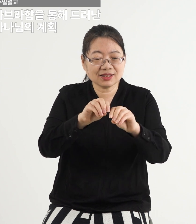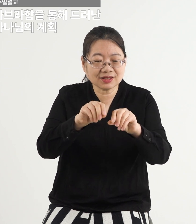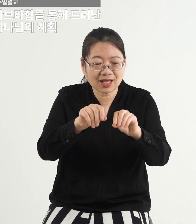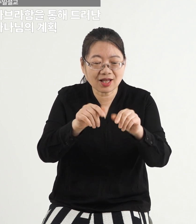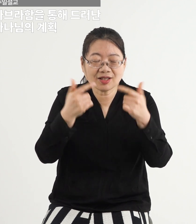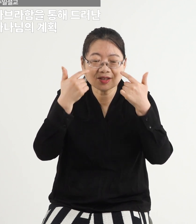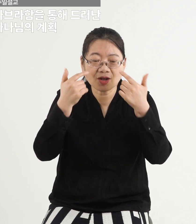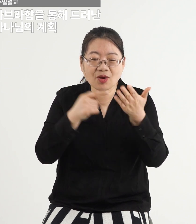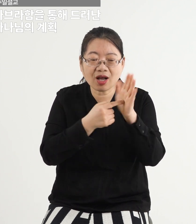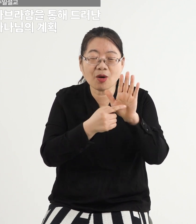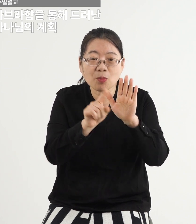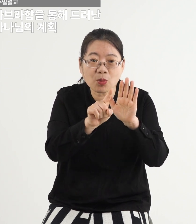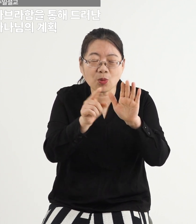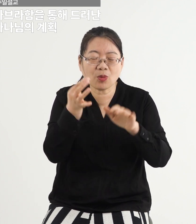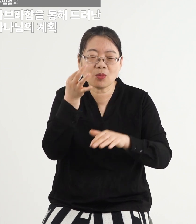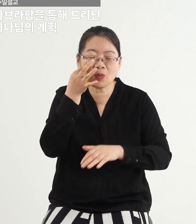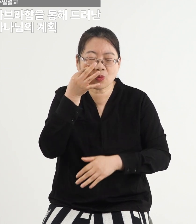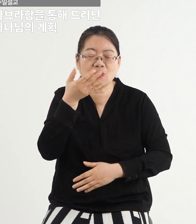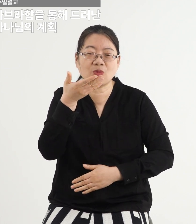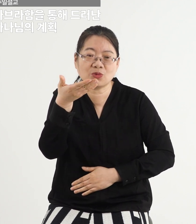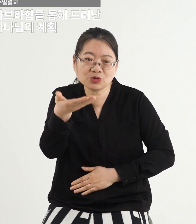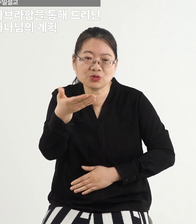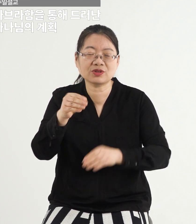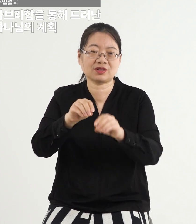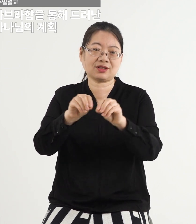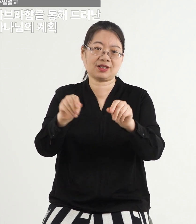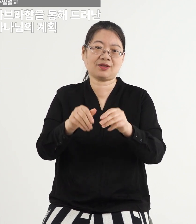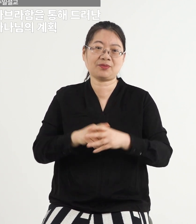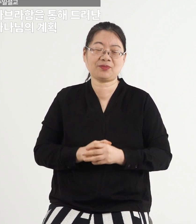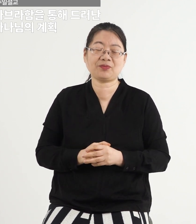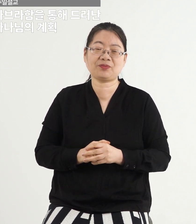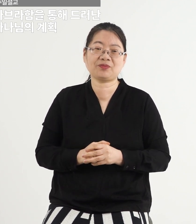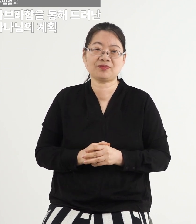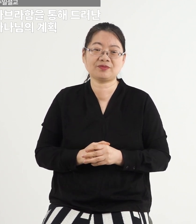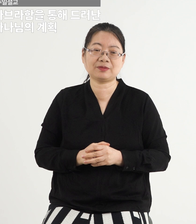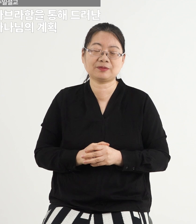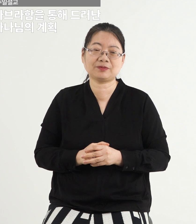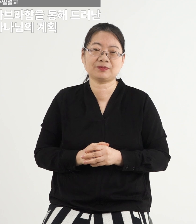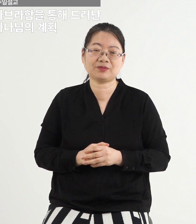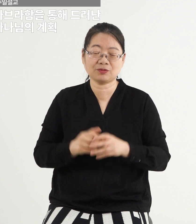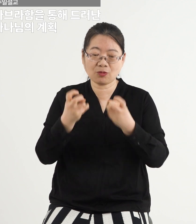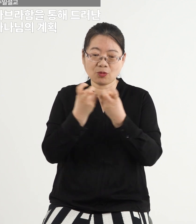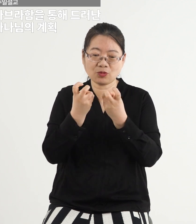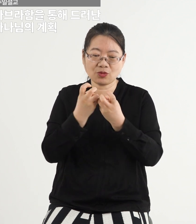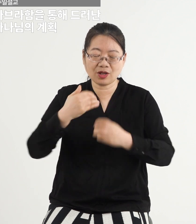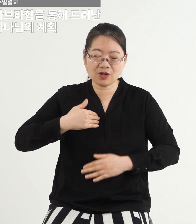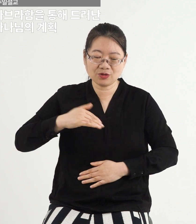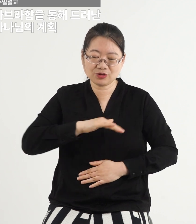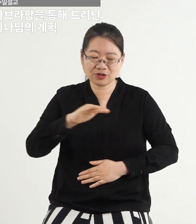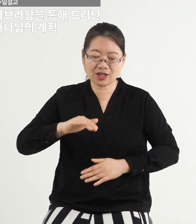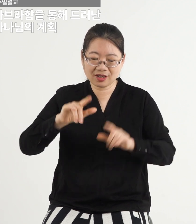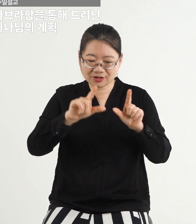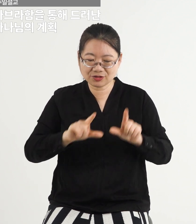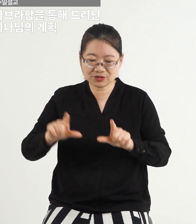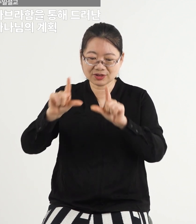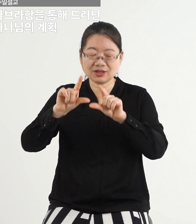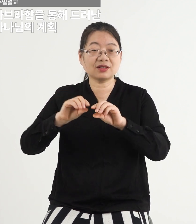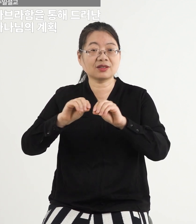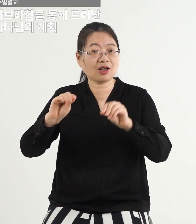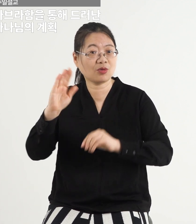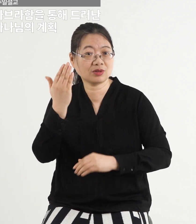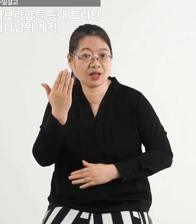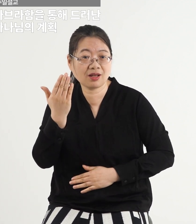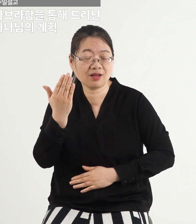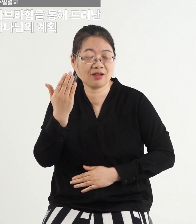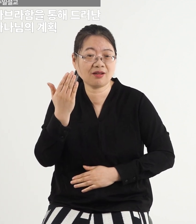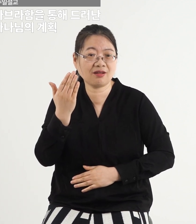있는가 보여줄 땅이에요. 그 땅은 어떻게 우리가 누리는 땅으로 될 수